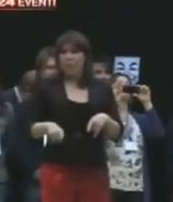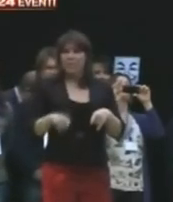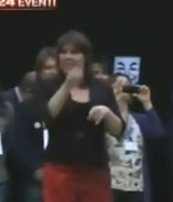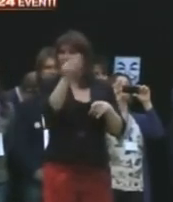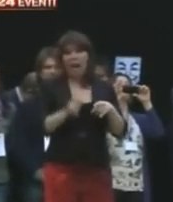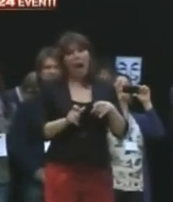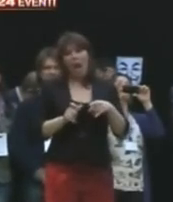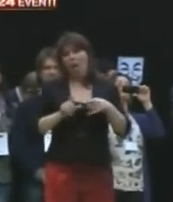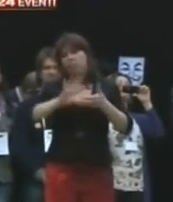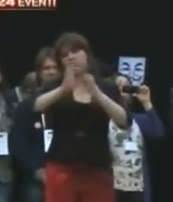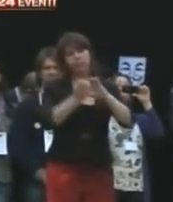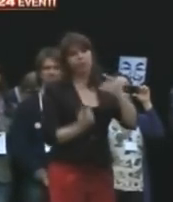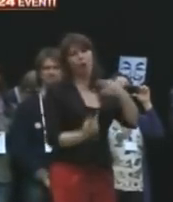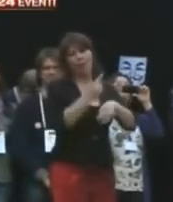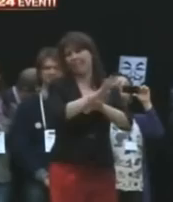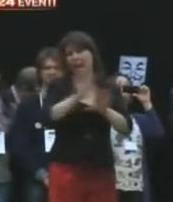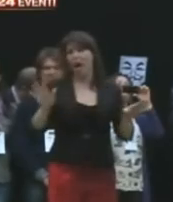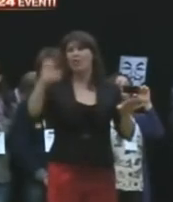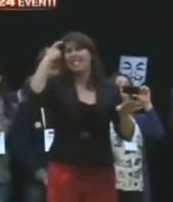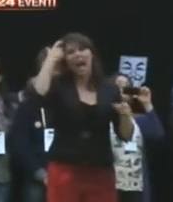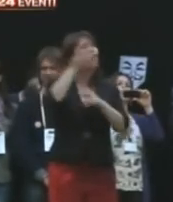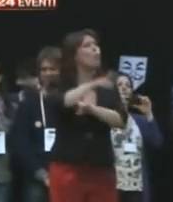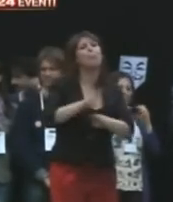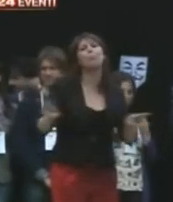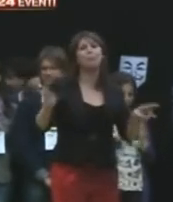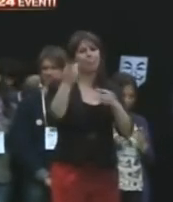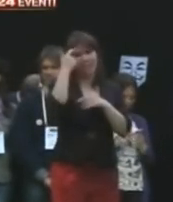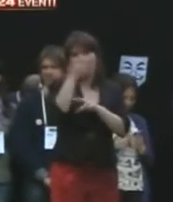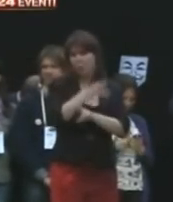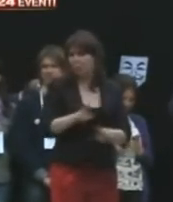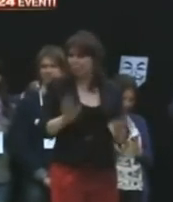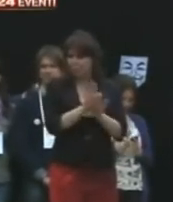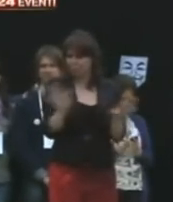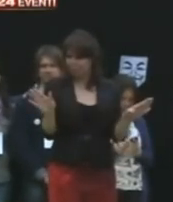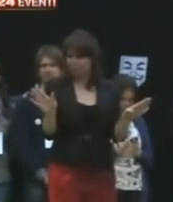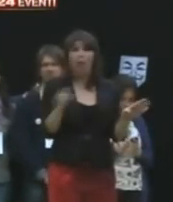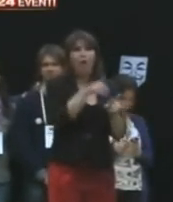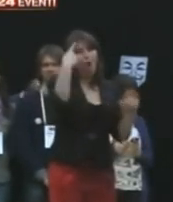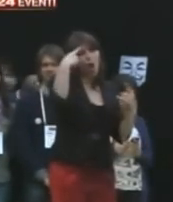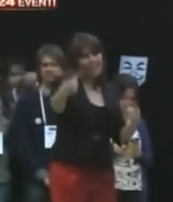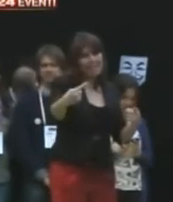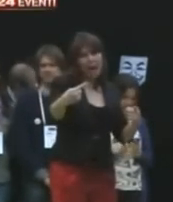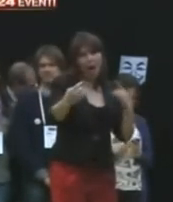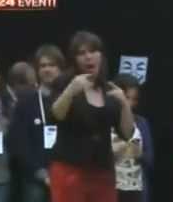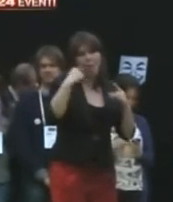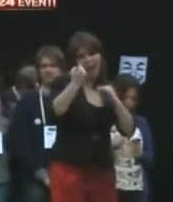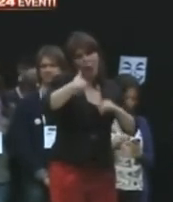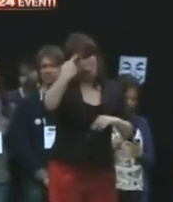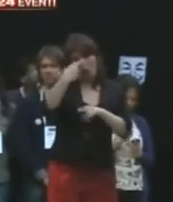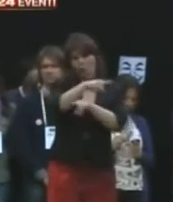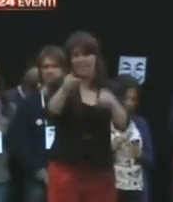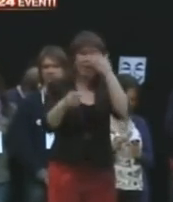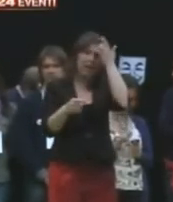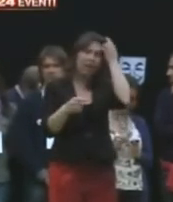alla rovescia che non c'è più. Non c'è più lo Stato, lo sapete meglio di me. Lo Stato non si manifesta più. E di cosa parliamo? Se non